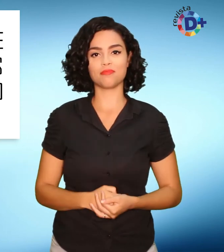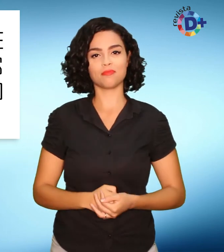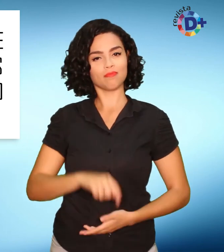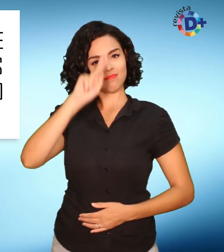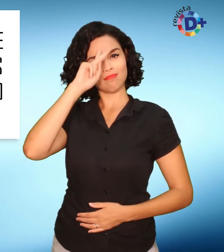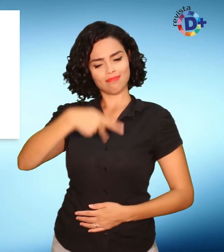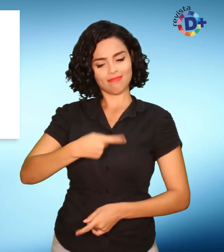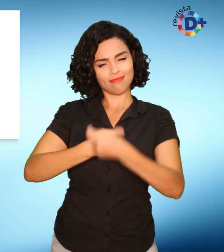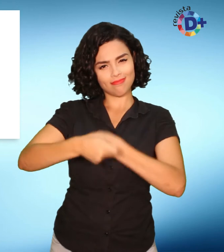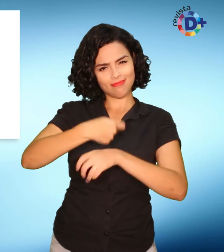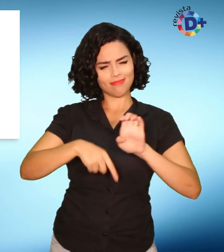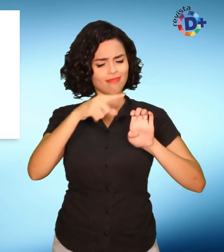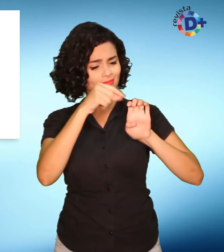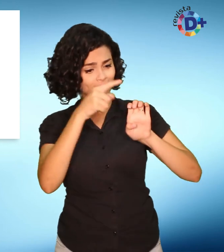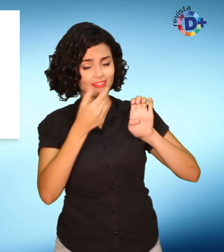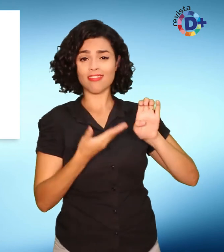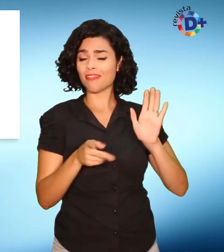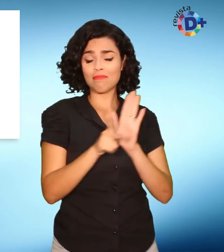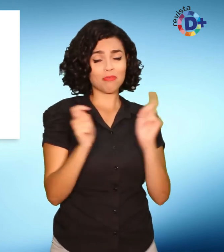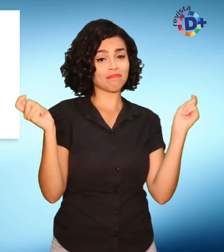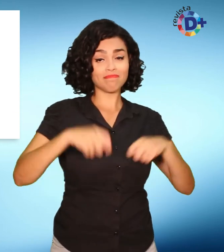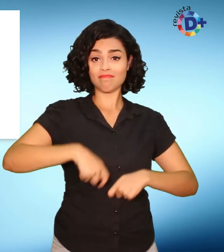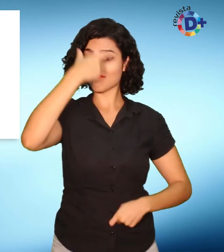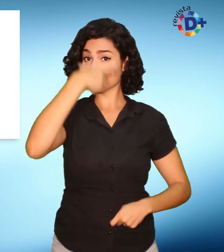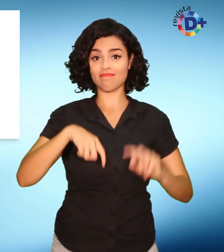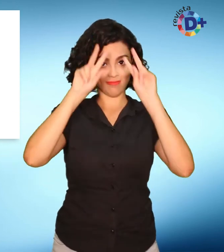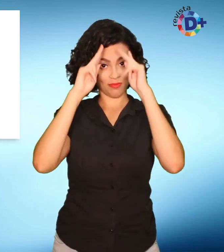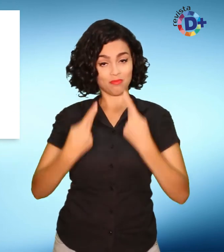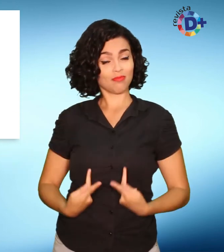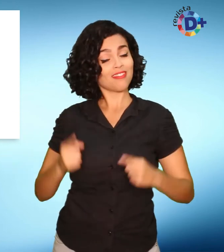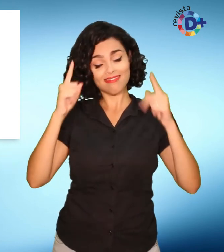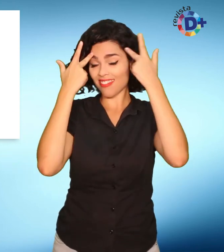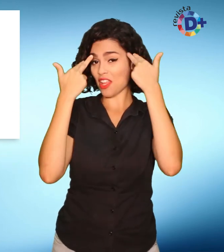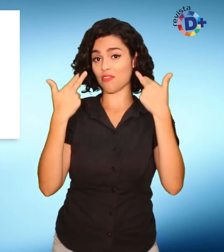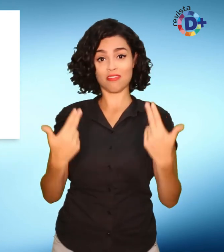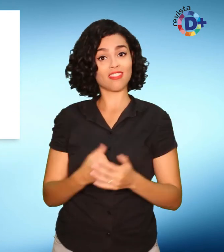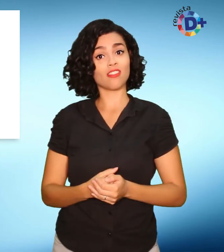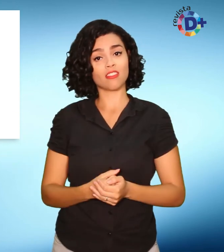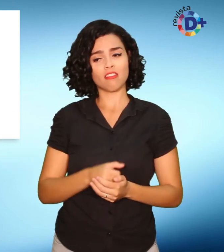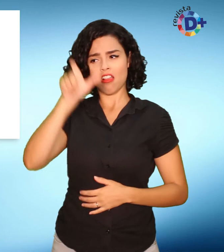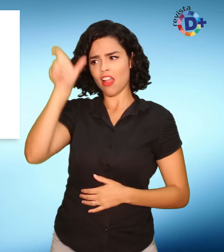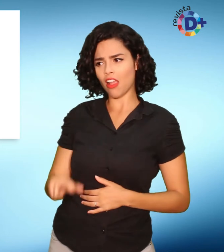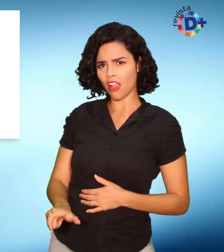empreender é um potencial da espécie humana é algo natural o empreendedor não é alguém